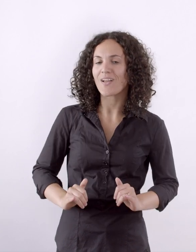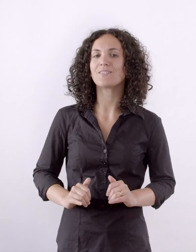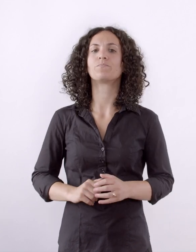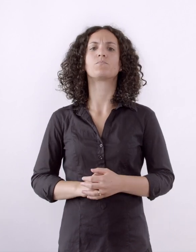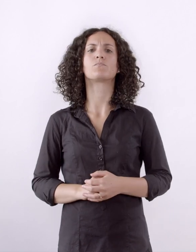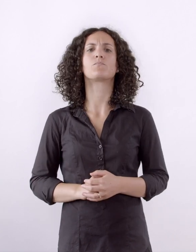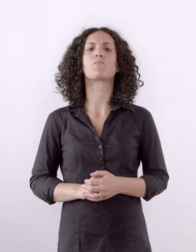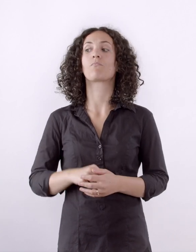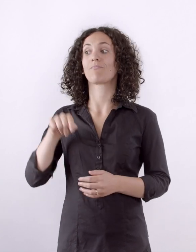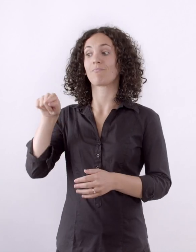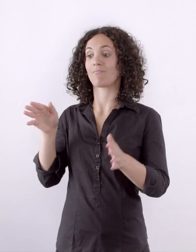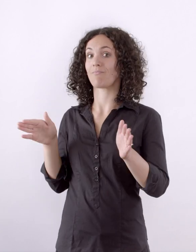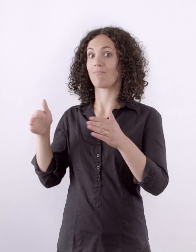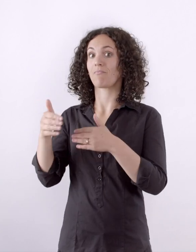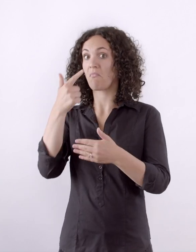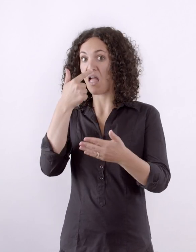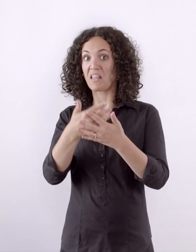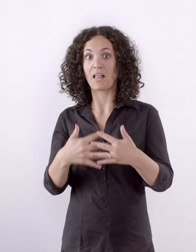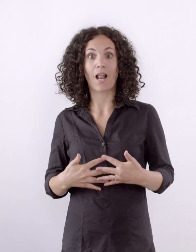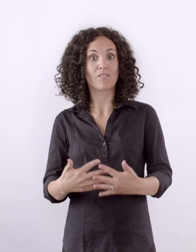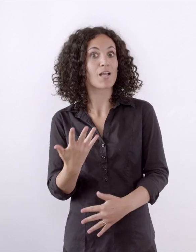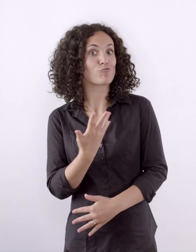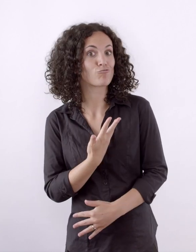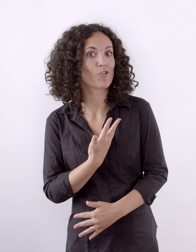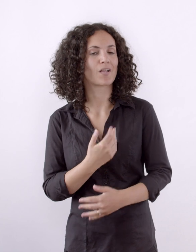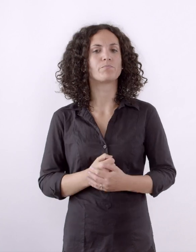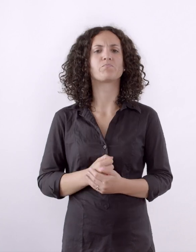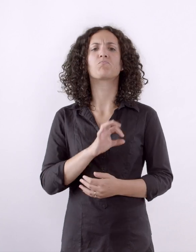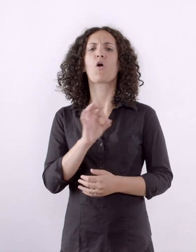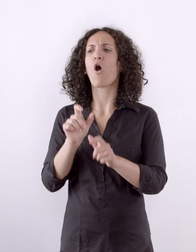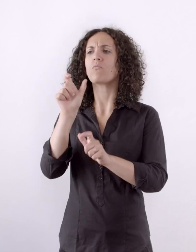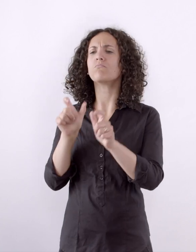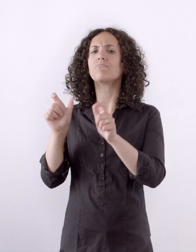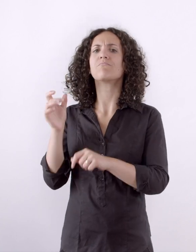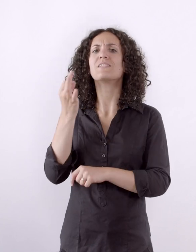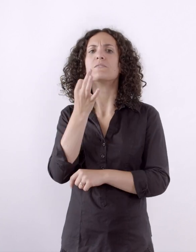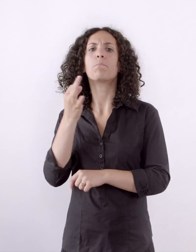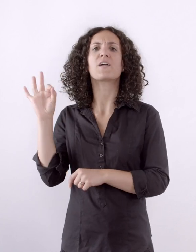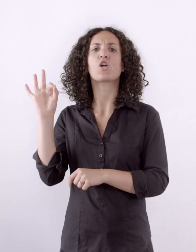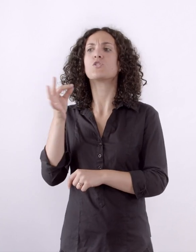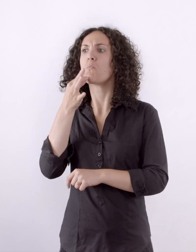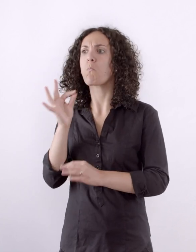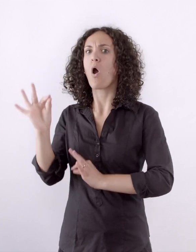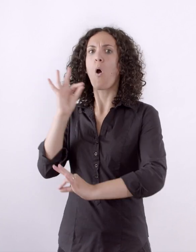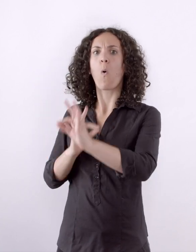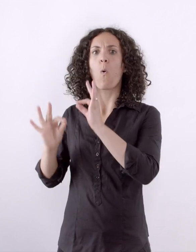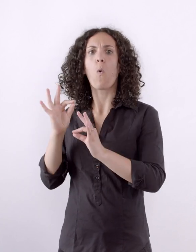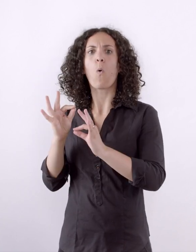per tempo un ospedale di riferimento a cui affidarsi che abbia un reparto dedicato alla gravidanza e gli specialisti in grado